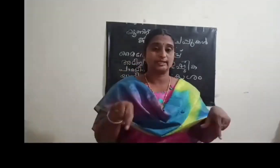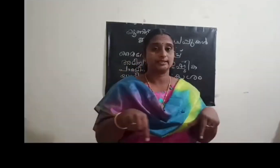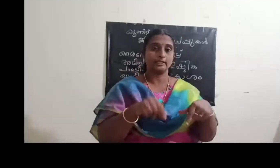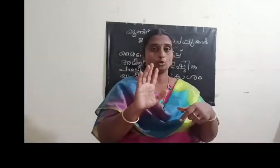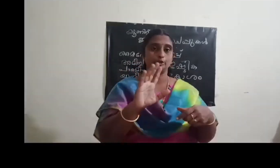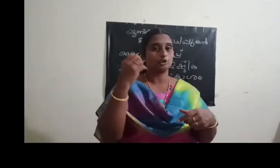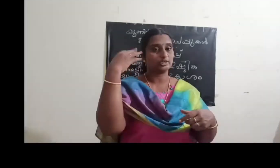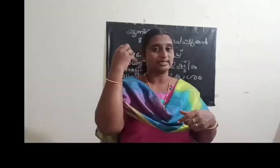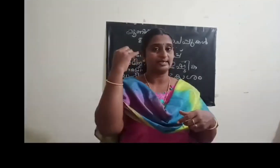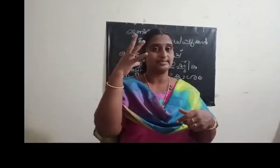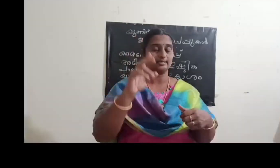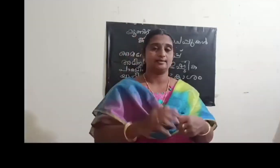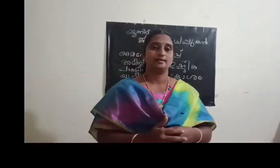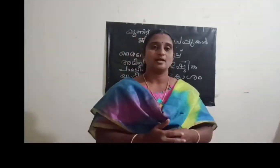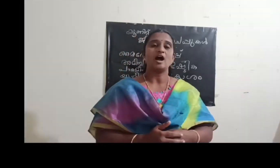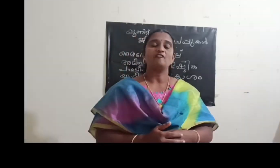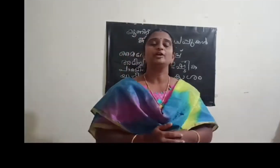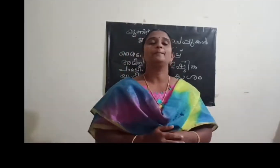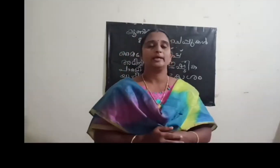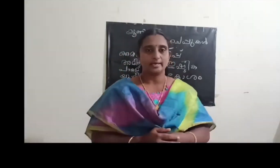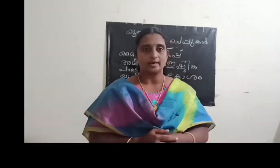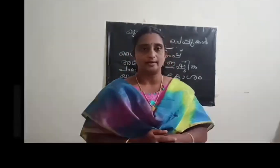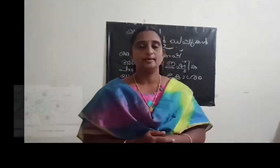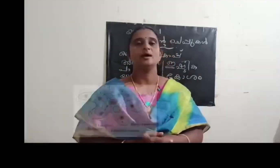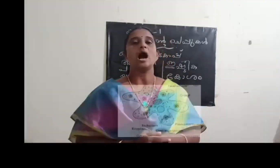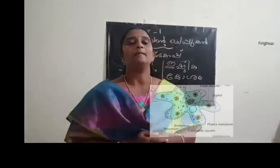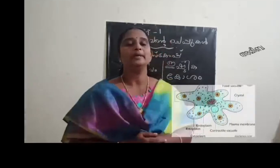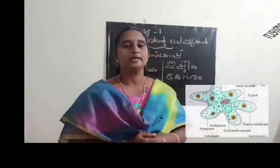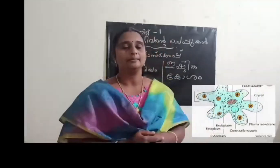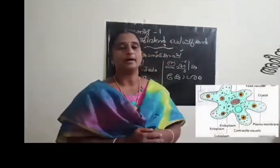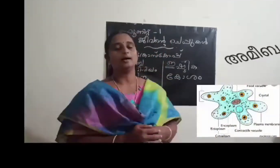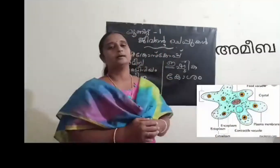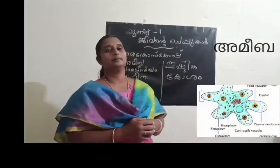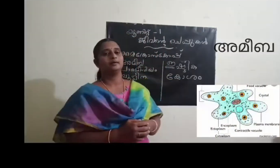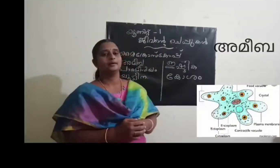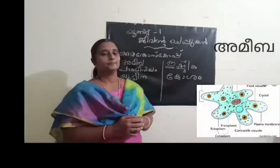പുസ്തകത്തിൽ കൊടുത്തിട്ടുണ്ട് സയൻസിൽ. അവയുടെ പേരാണ് അമീബ,